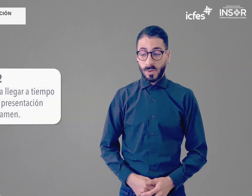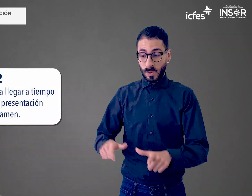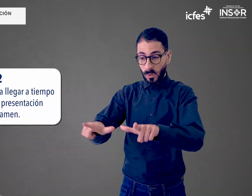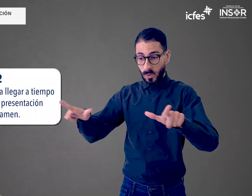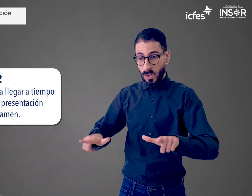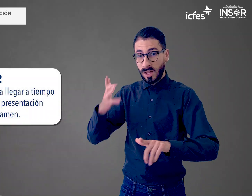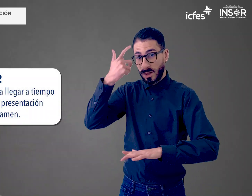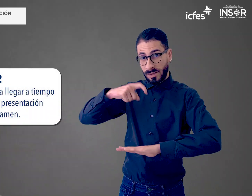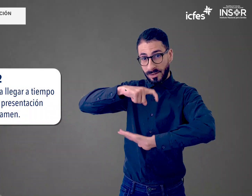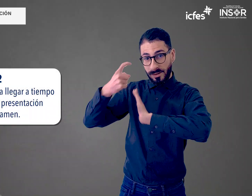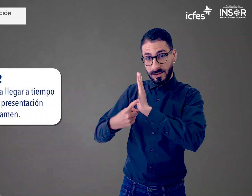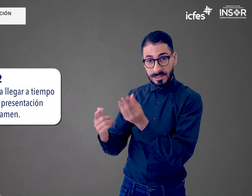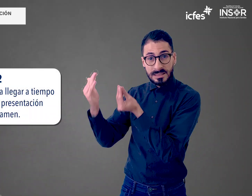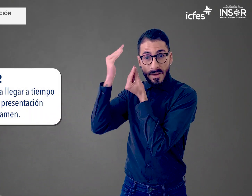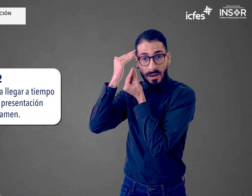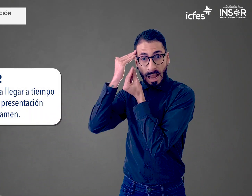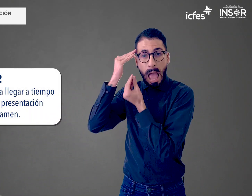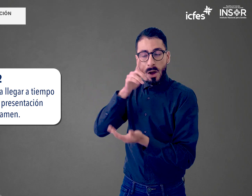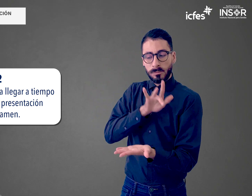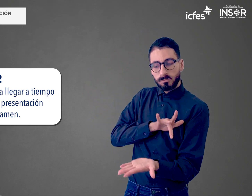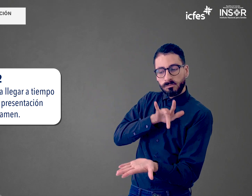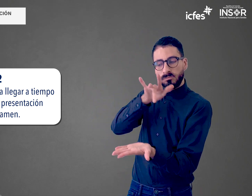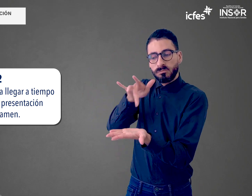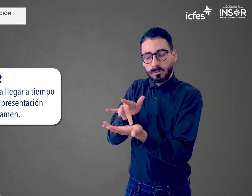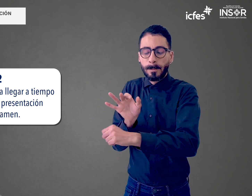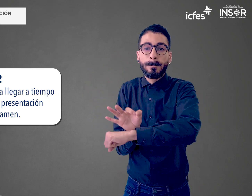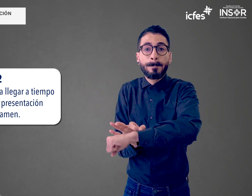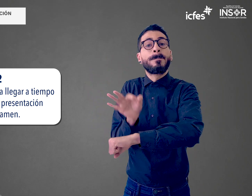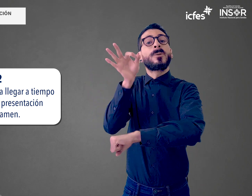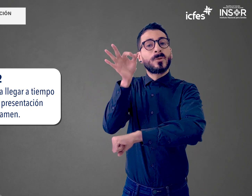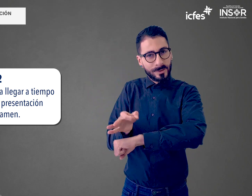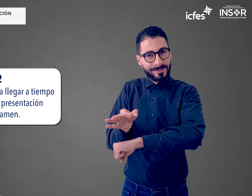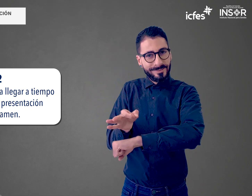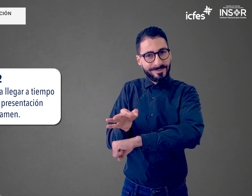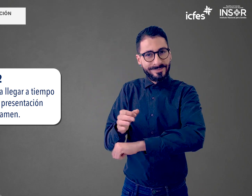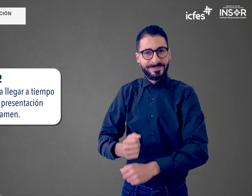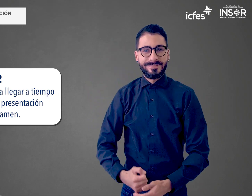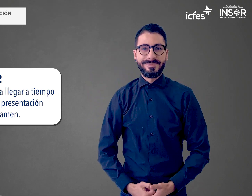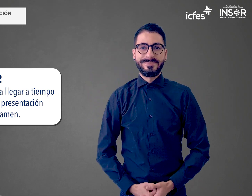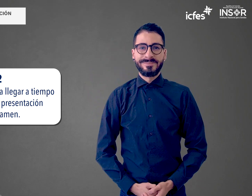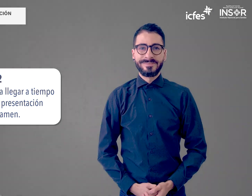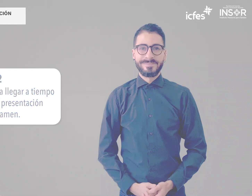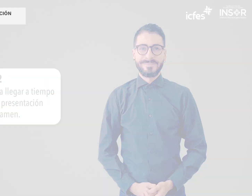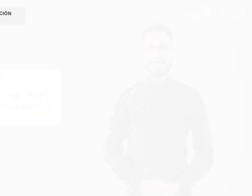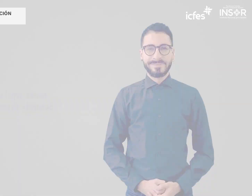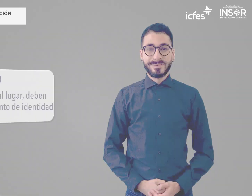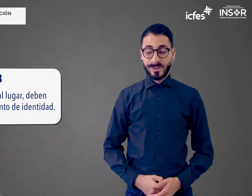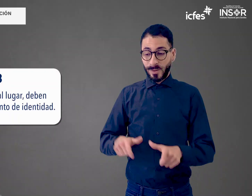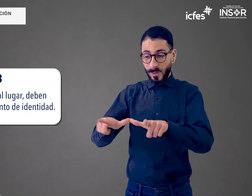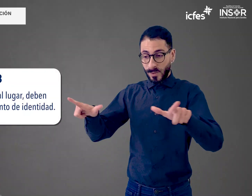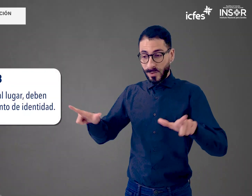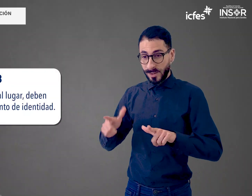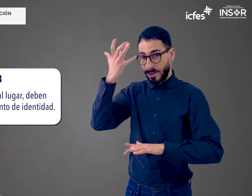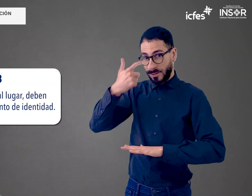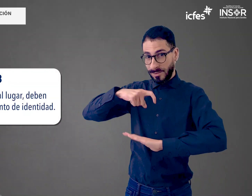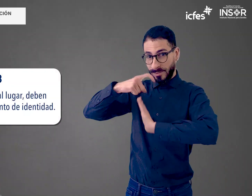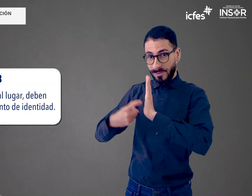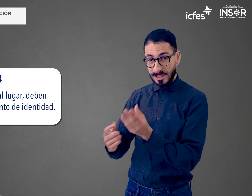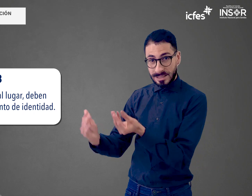Segundo, programarse para llegar a tiempo al lugar de la presentación del examen. Tercero,